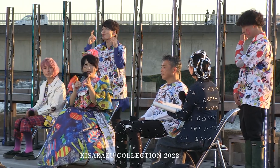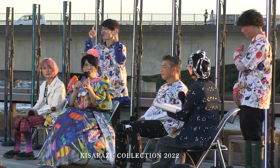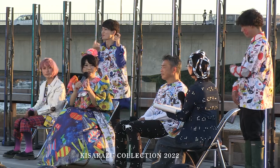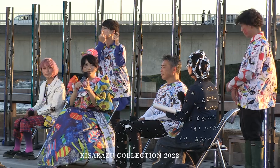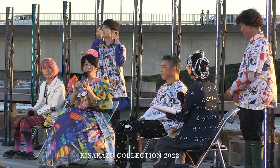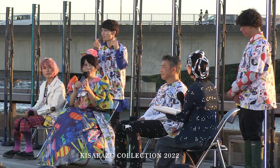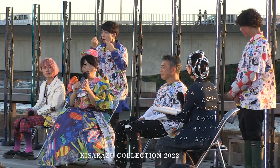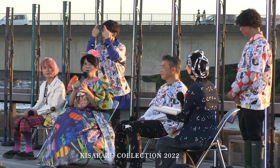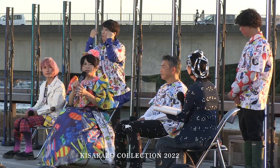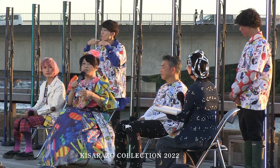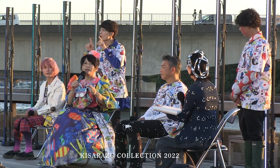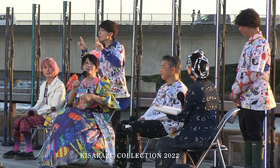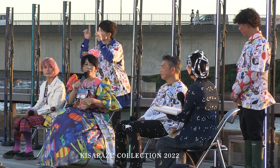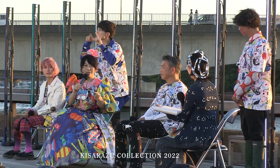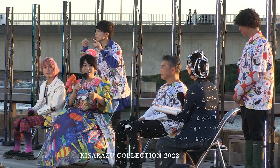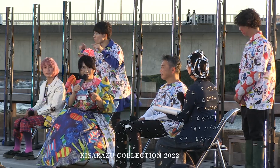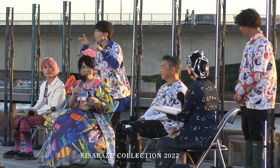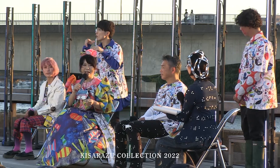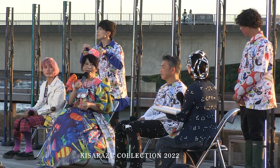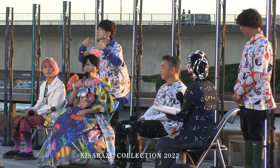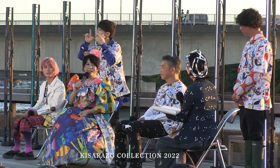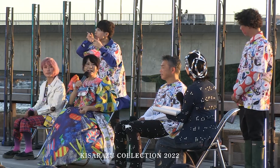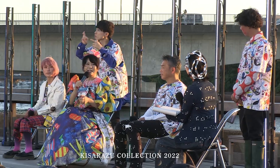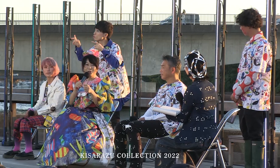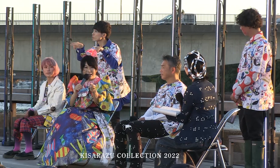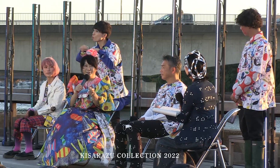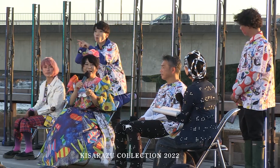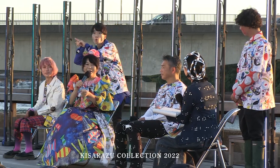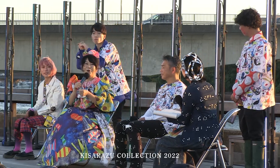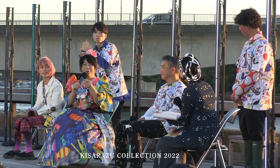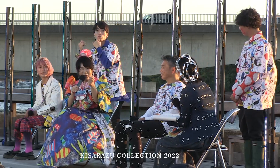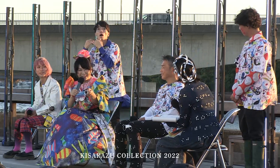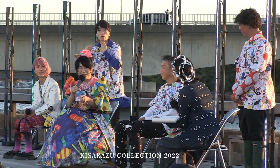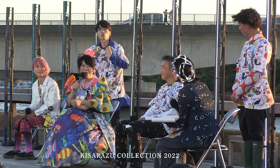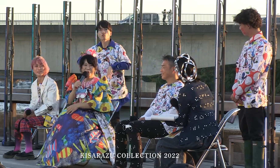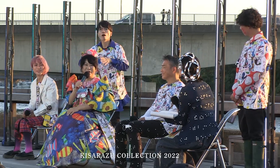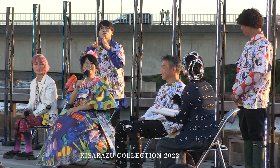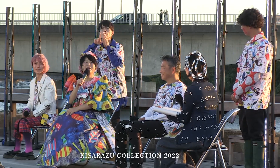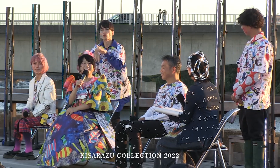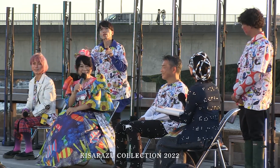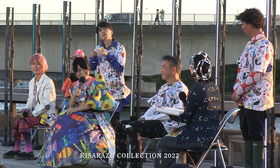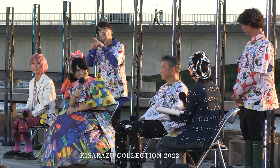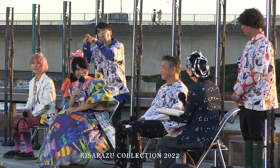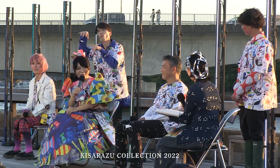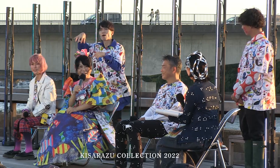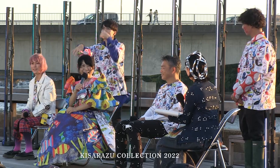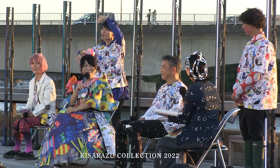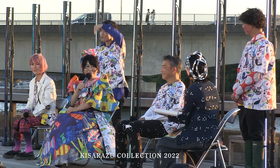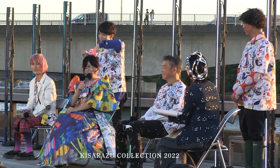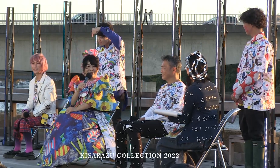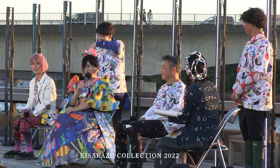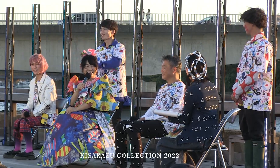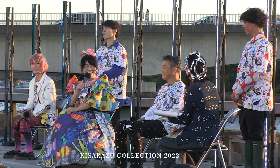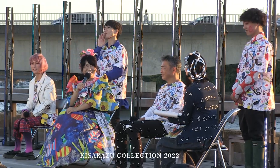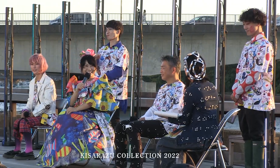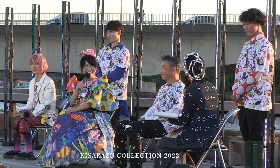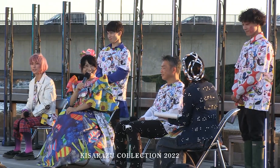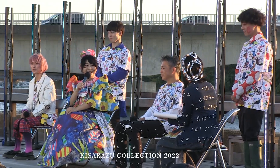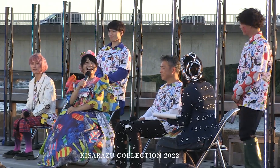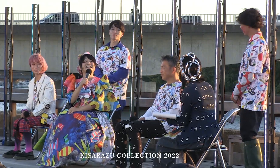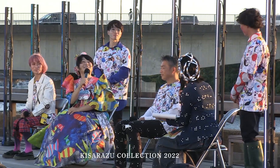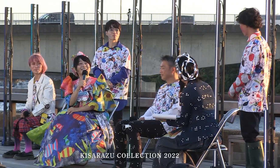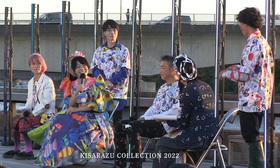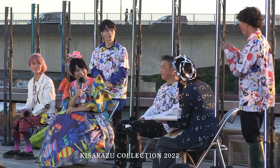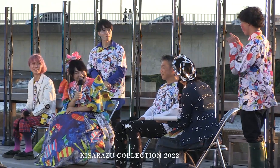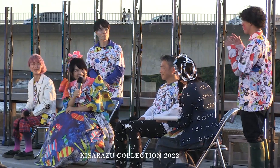ベートでも芸能人の人を木更津行こうって疲れた時に来ようっていう場所なんですよ。本当に 竜宮城っていい